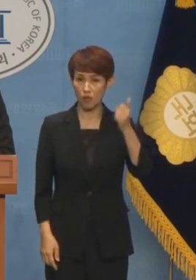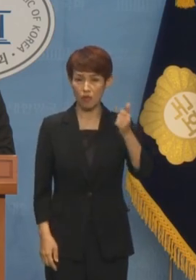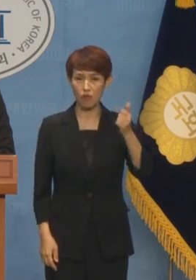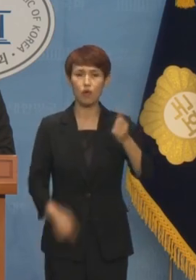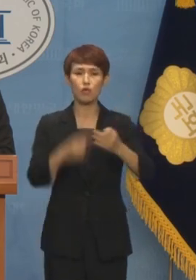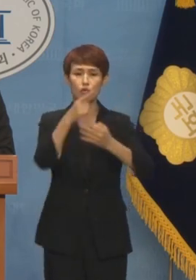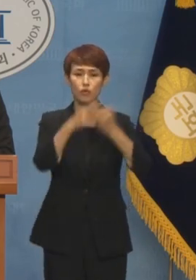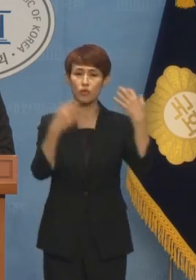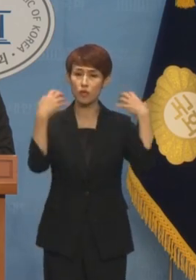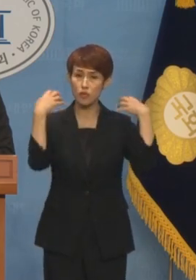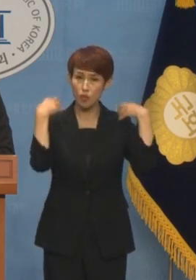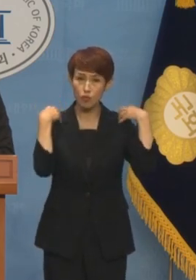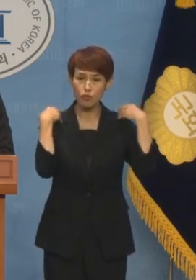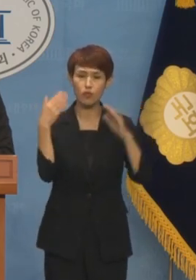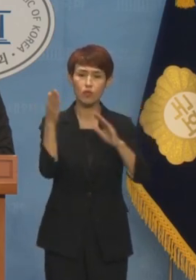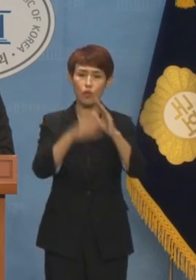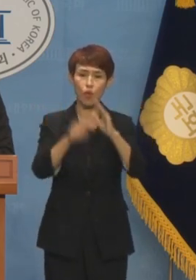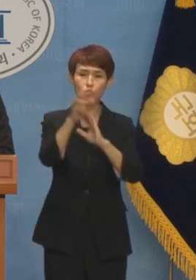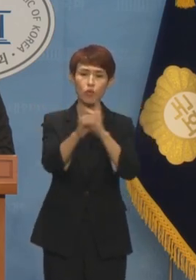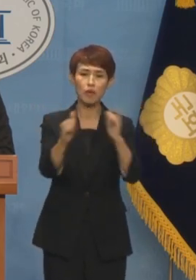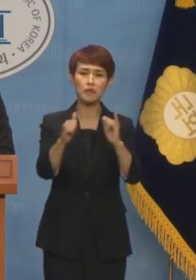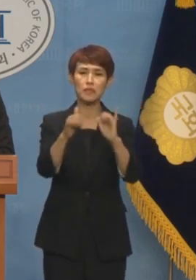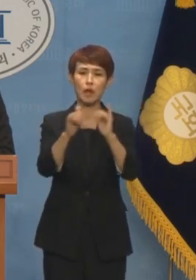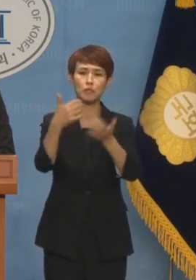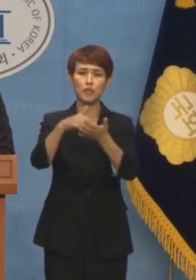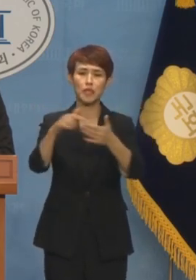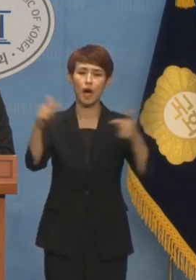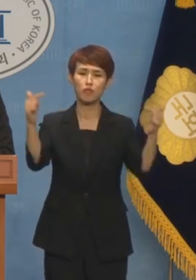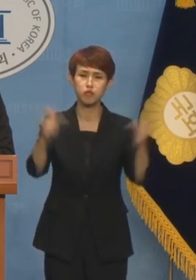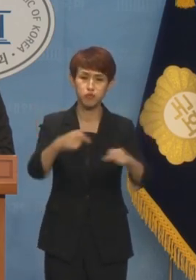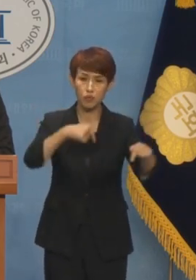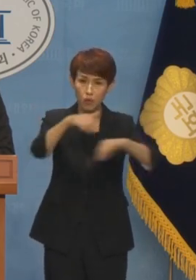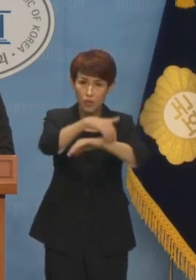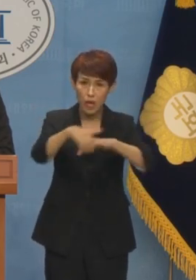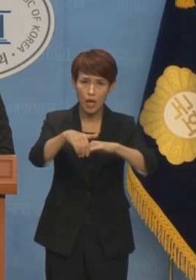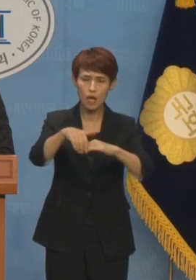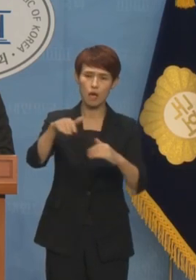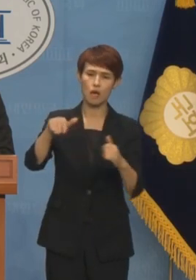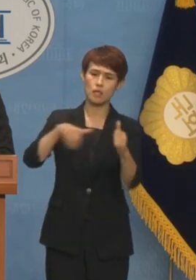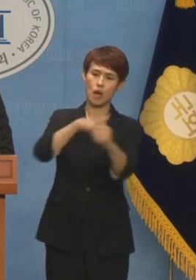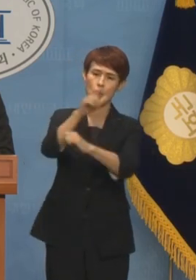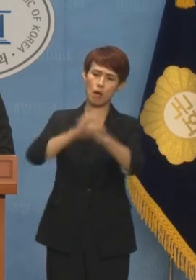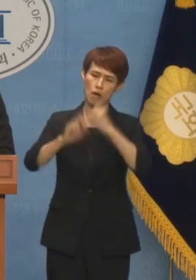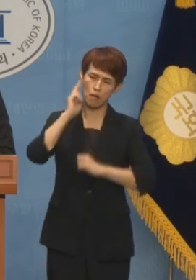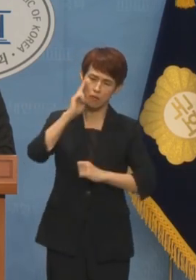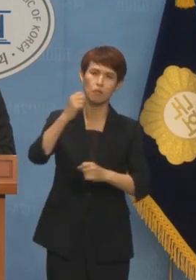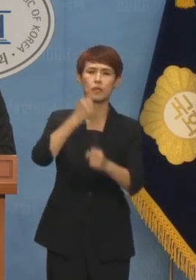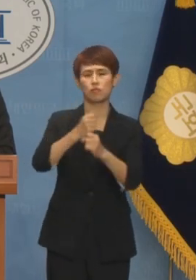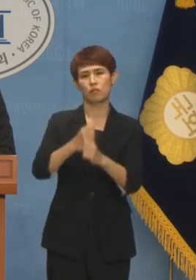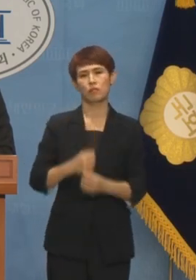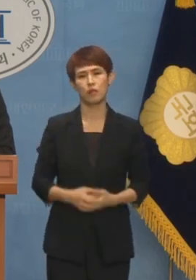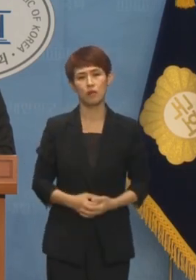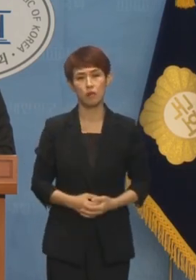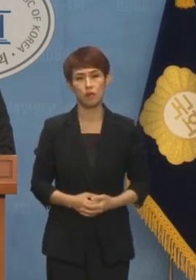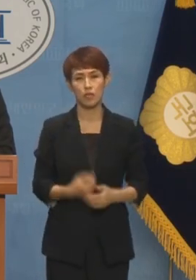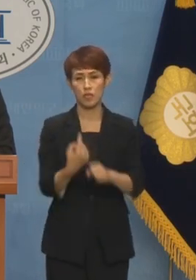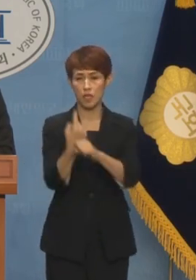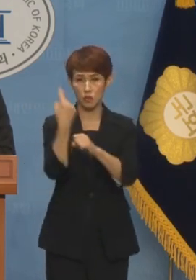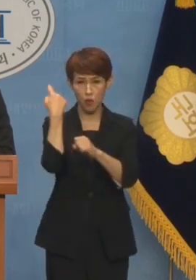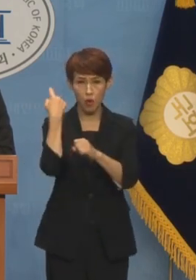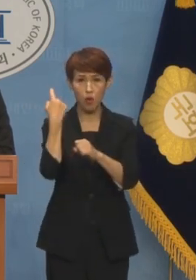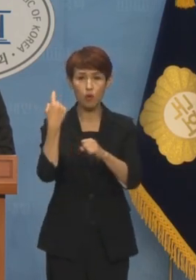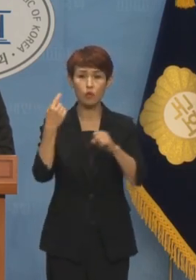윤석열 정부의 공무원 인력 감축 정책은 상황을 악화시키고 있습니다. 작년에